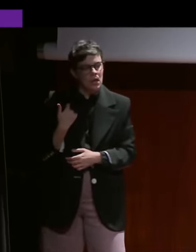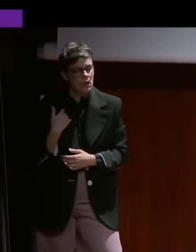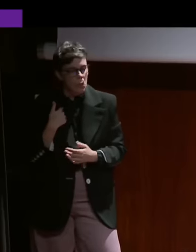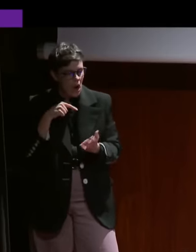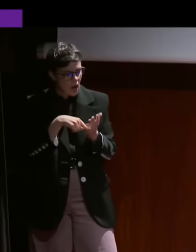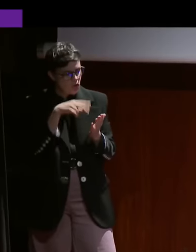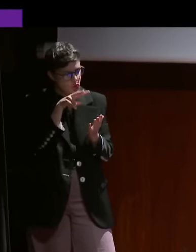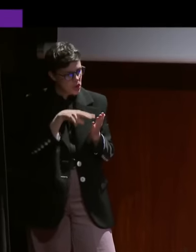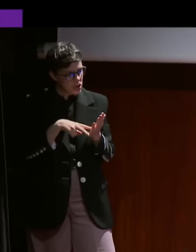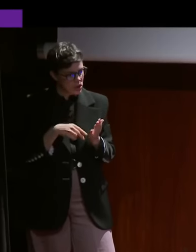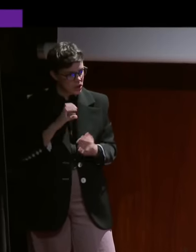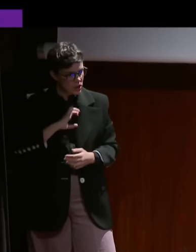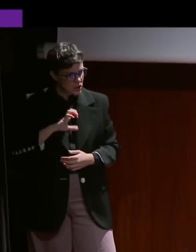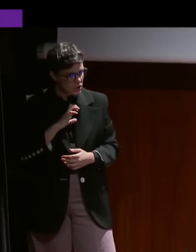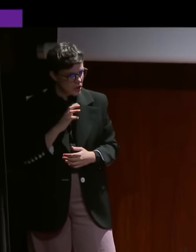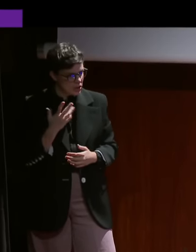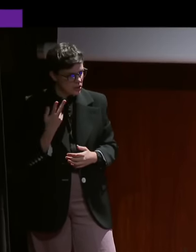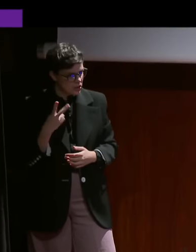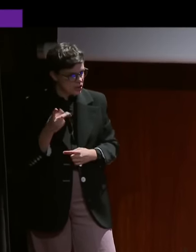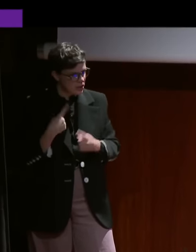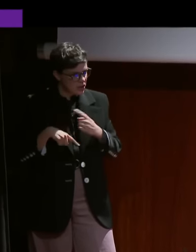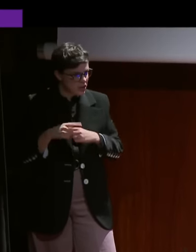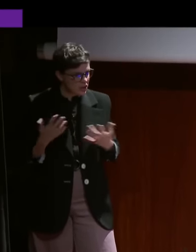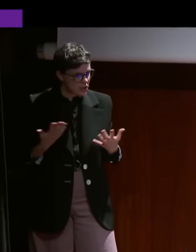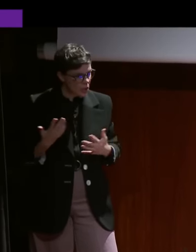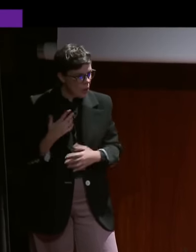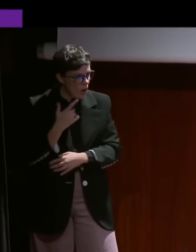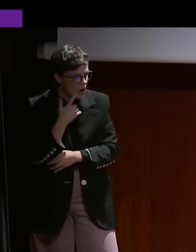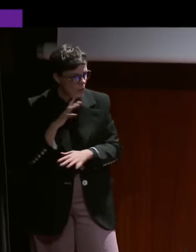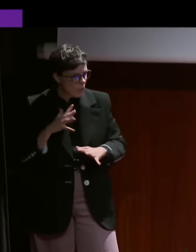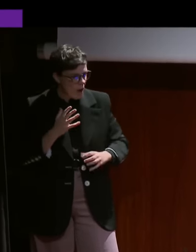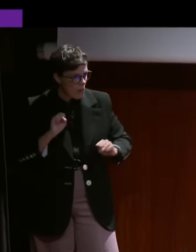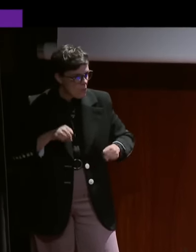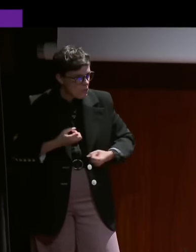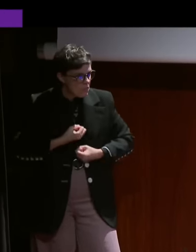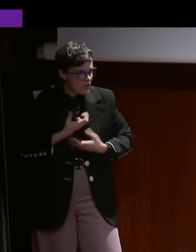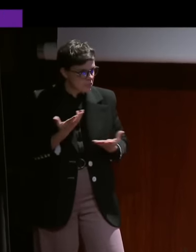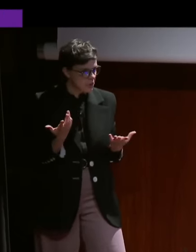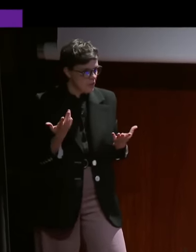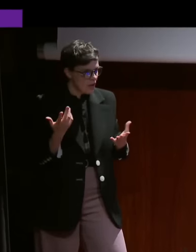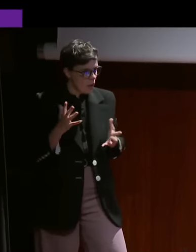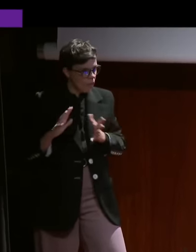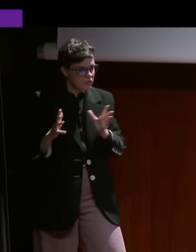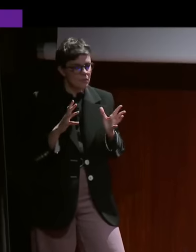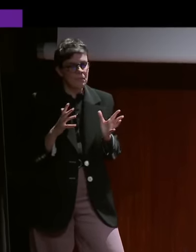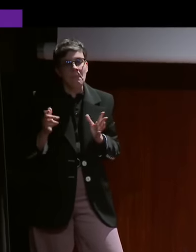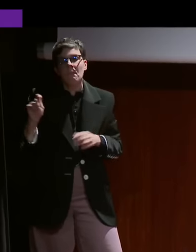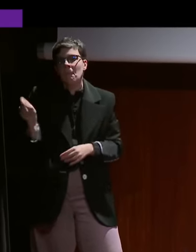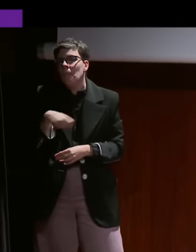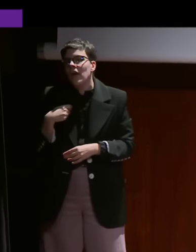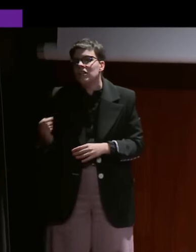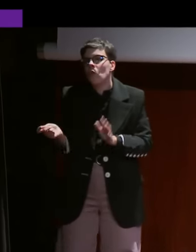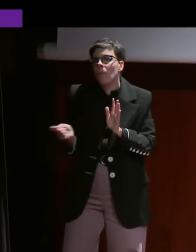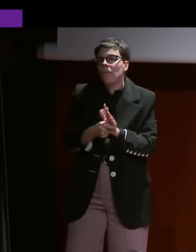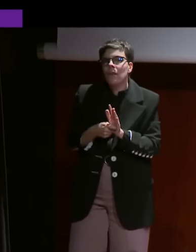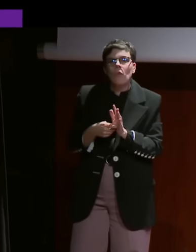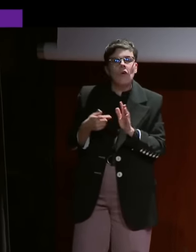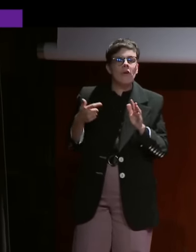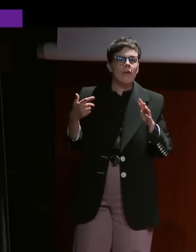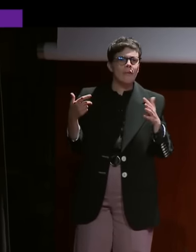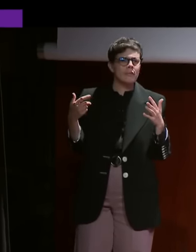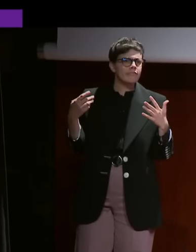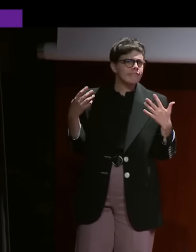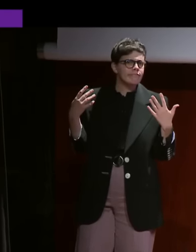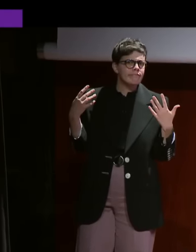Alors, il a écrit énormément de choses, mais quand j'essaye de lire, j'essaie de m'imaginer